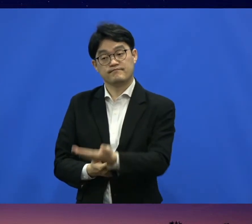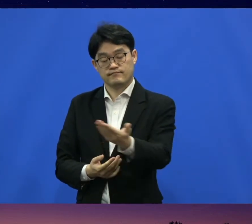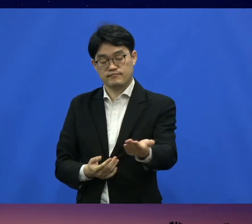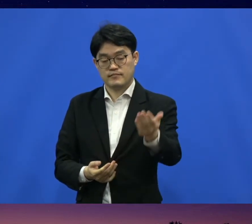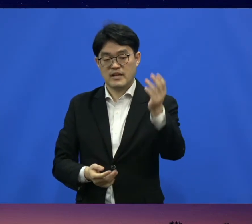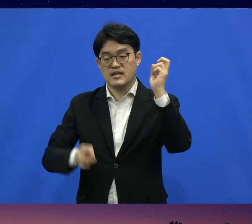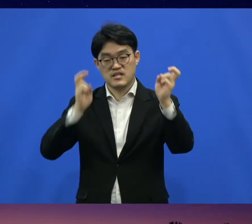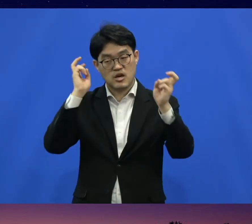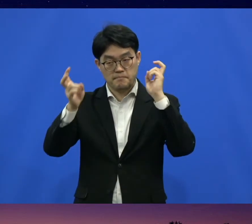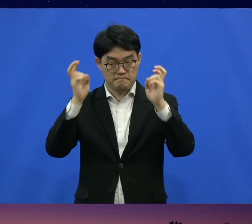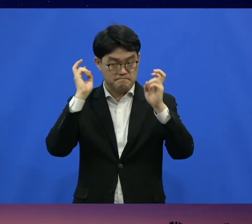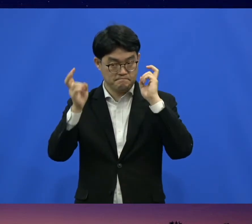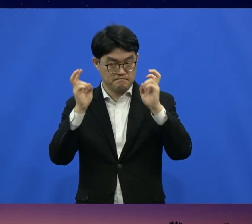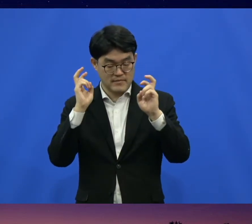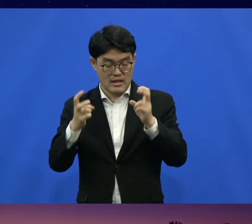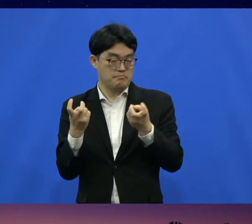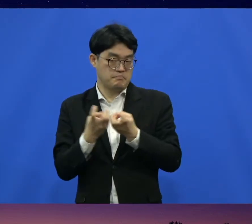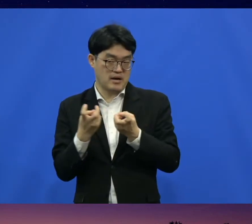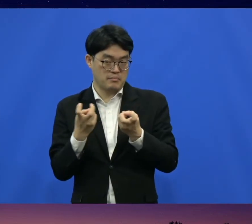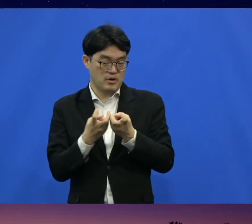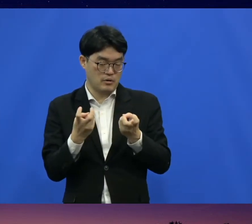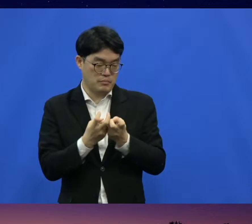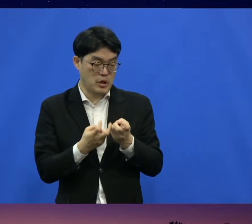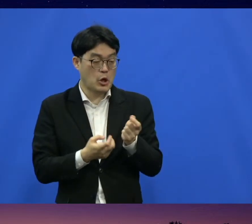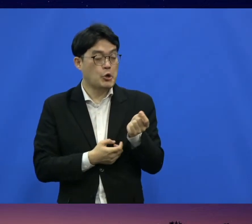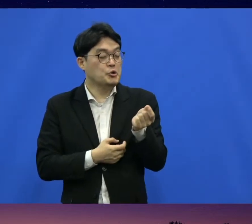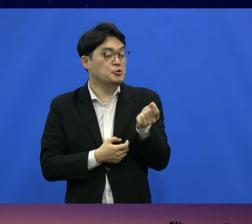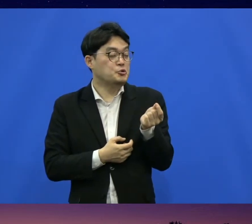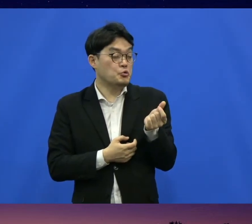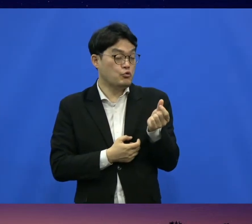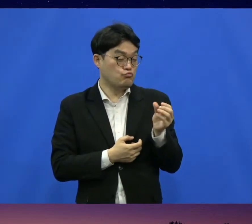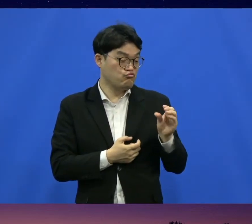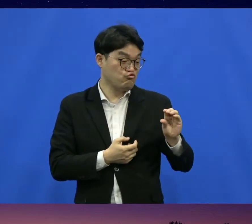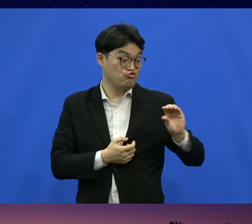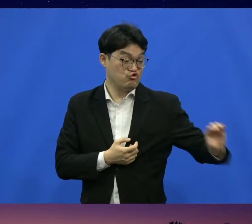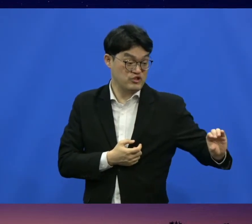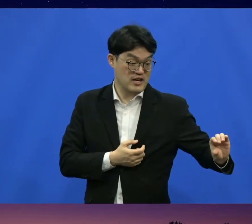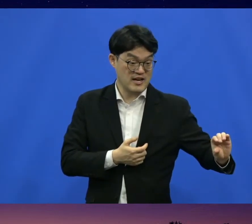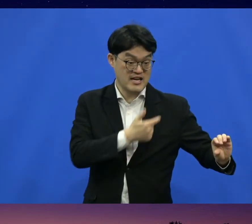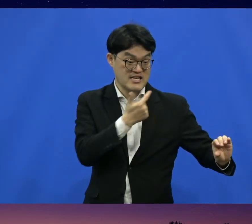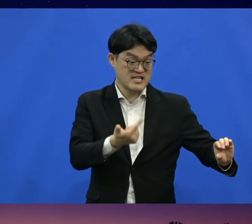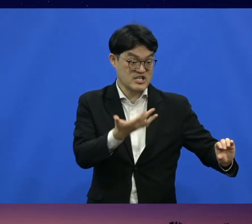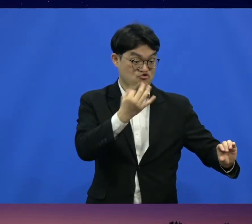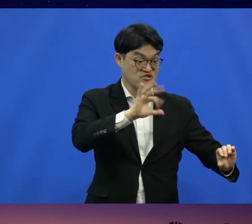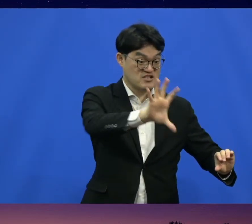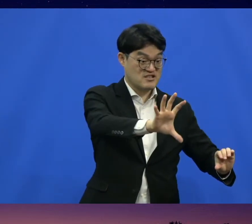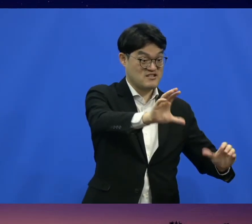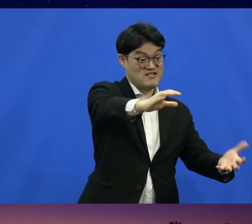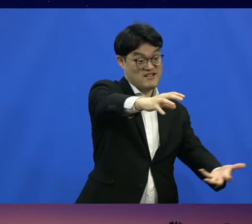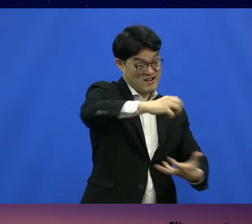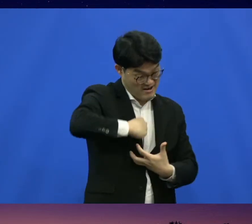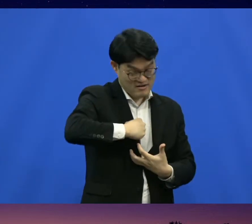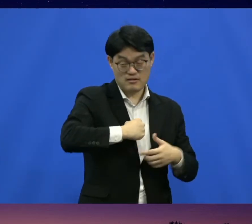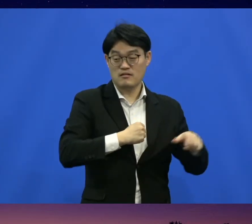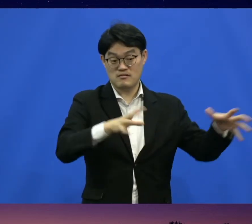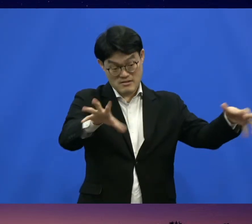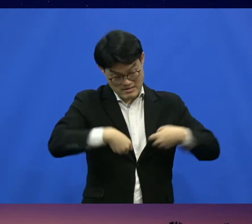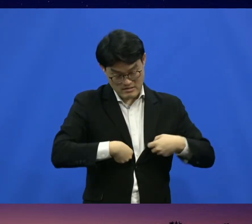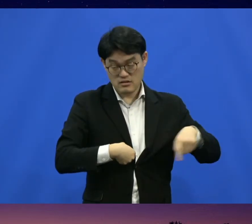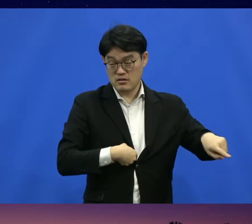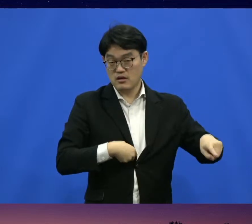저 효율 비용으로 최대 이익을 남기는, 그게 기업이에요. 그게 세상적인 방식이에요. 힘을 덜 들이고 가장